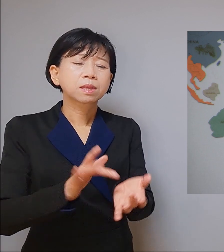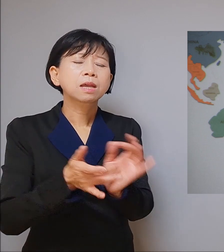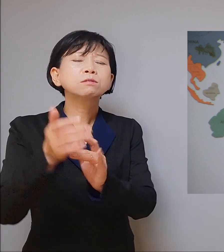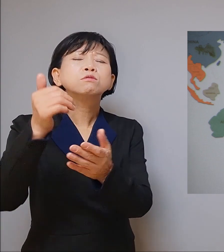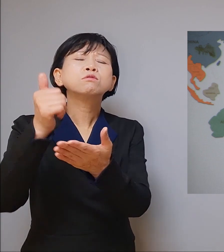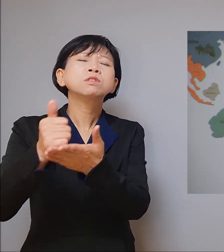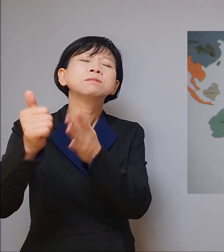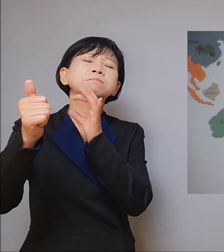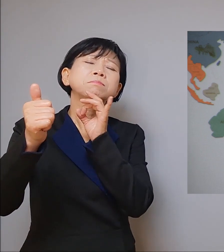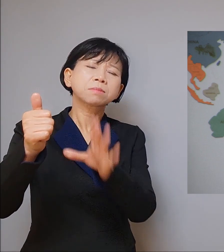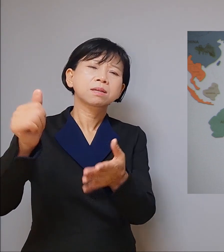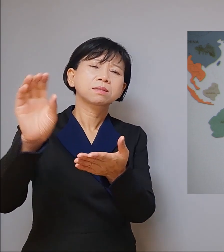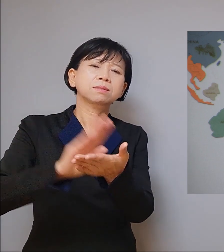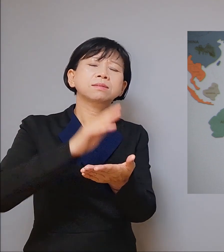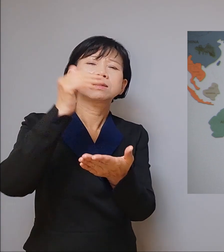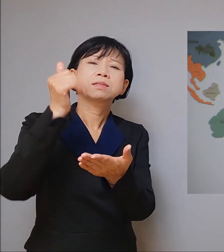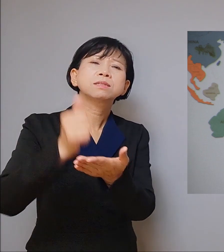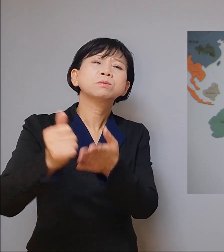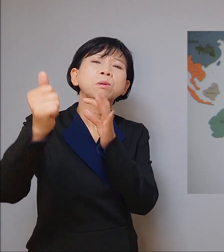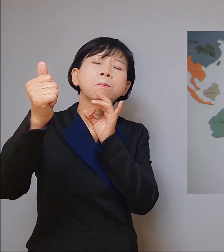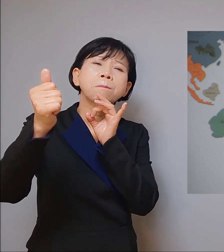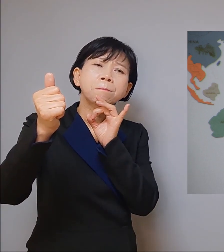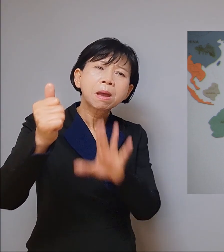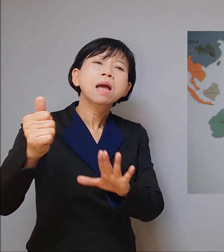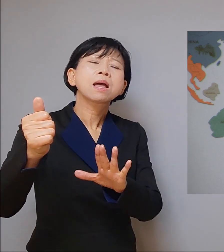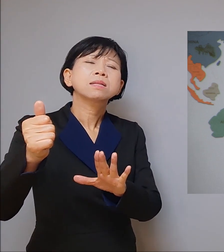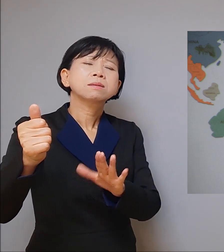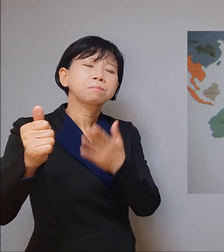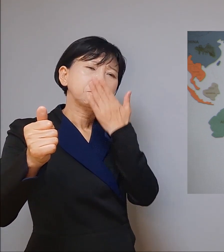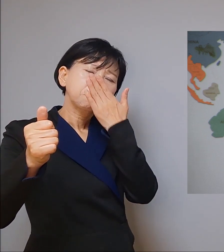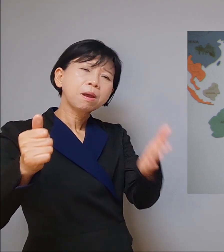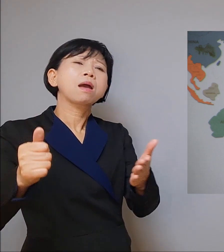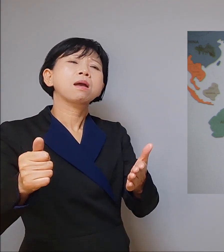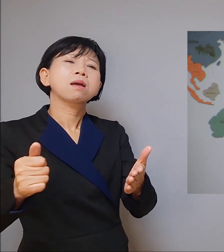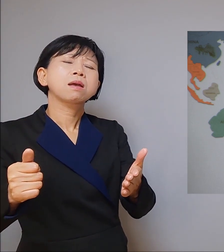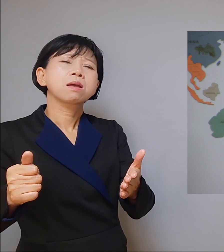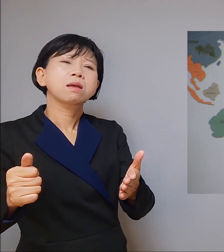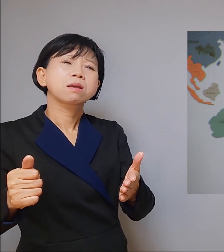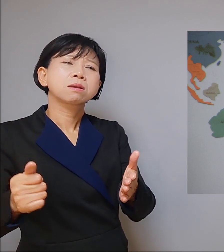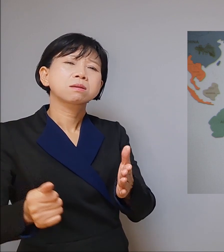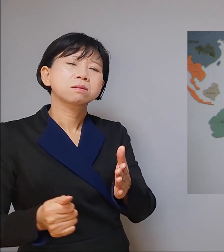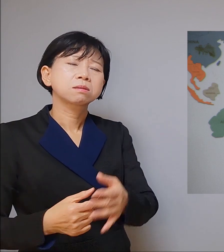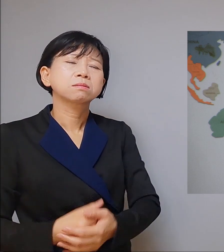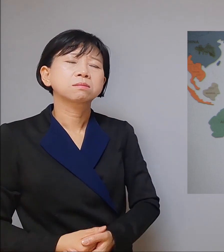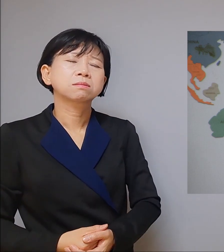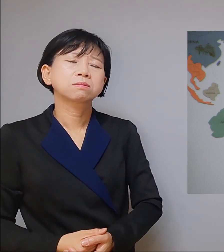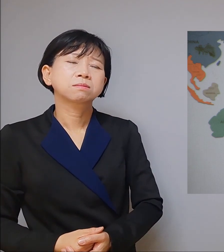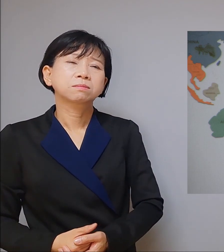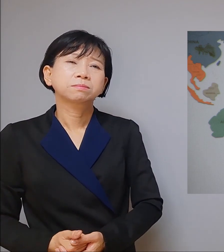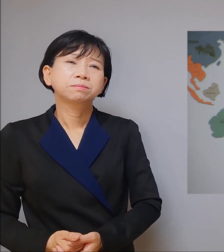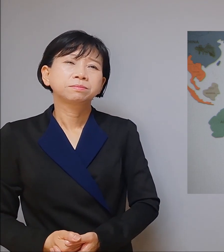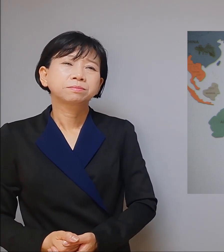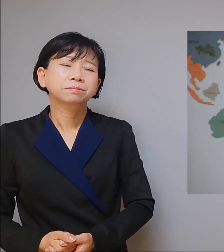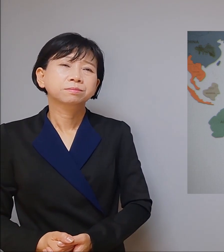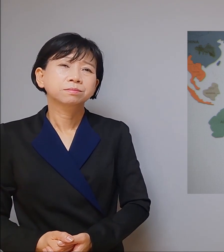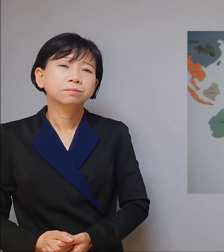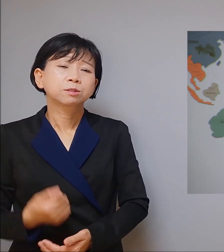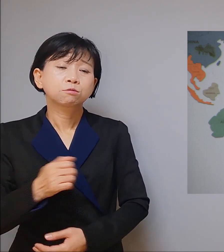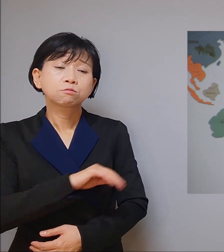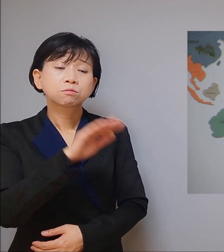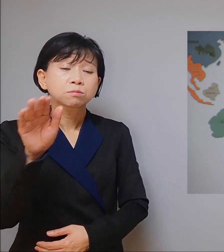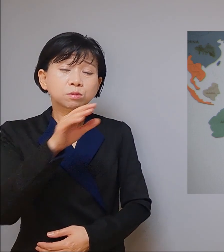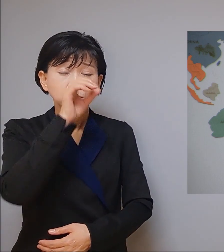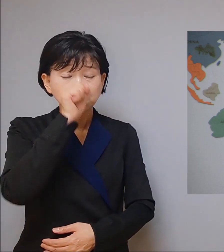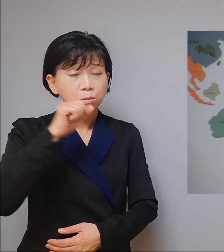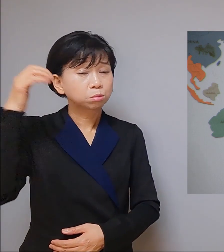예수님만이 그리스도인의 삶을 성공적으로 살 수 있는 유일한 분이신 줄 믿습니다. 우리에게